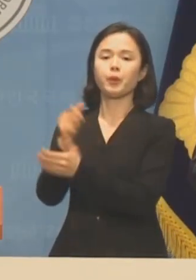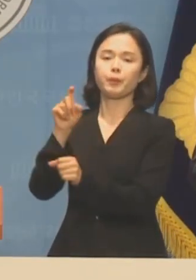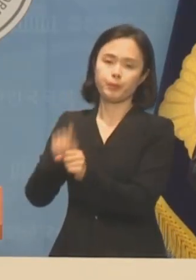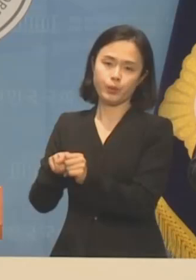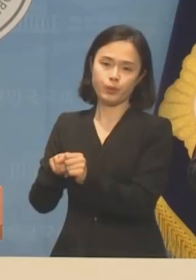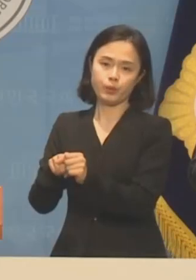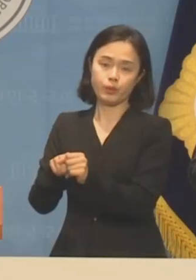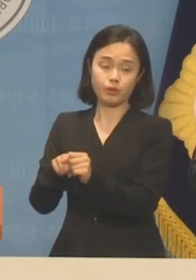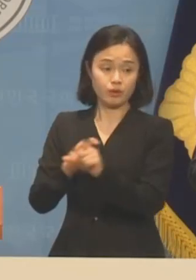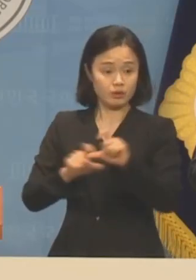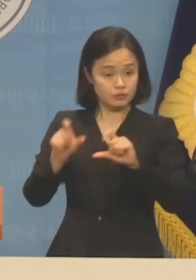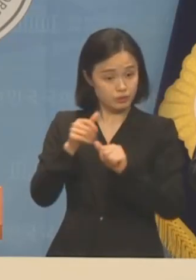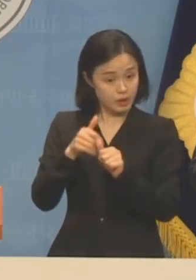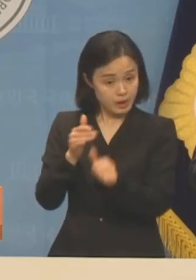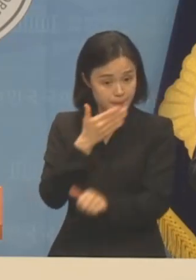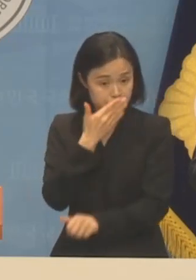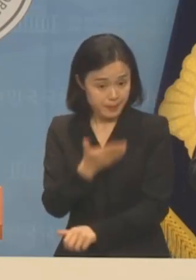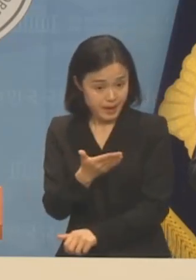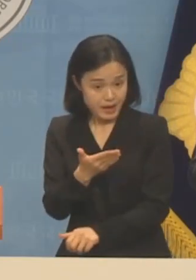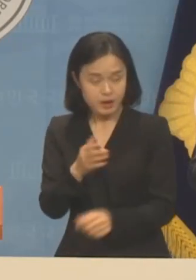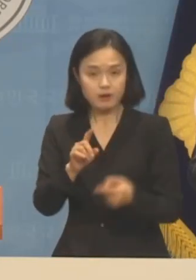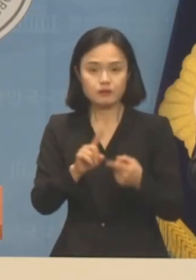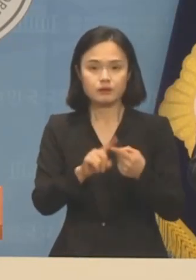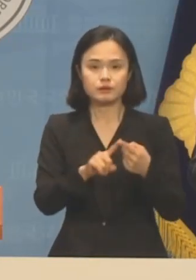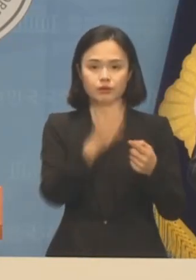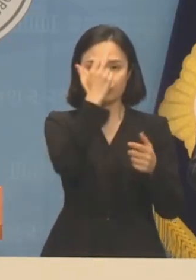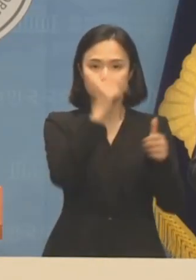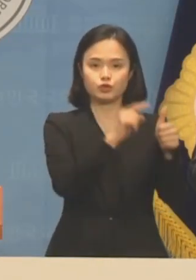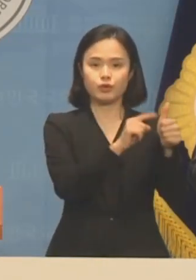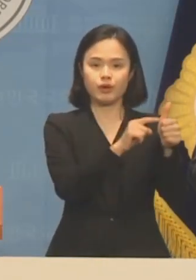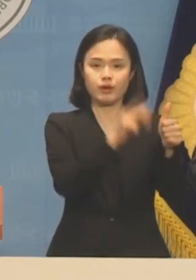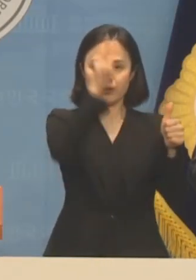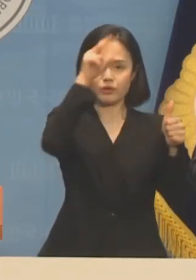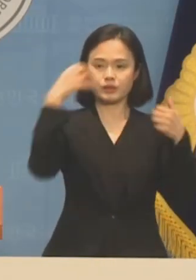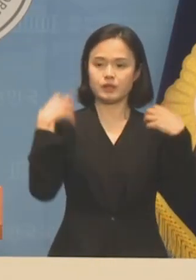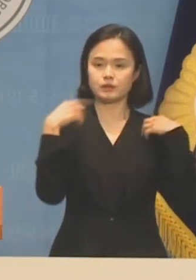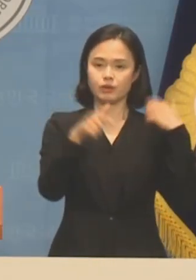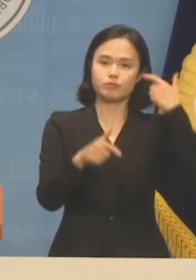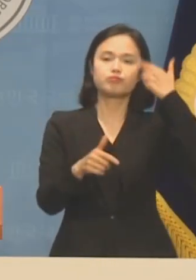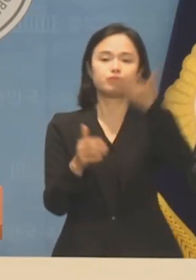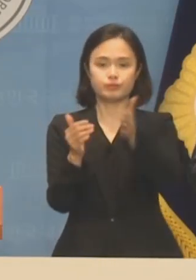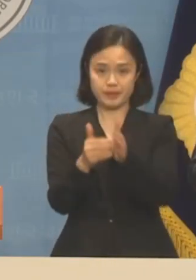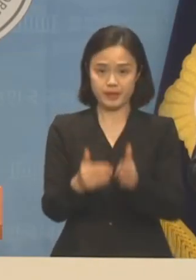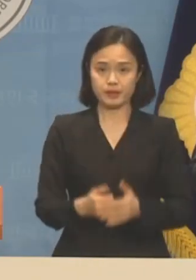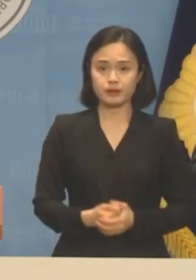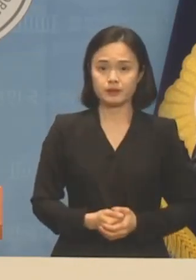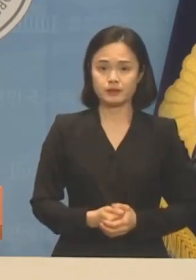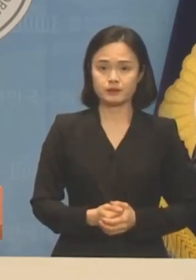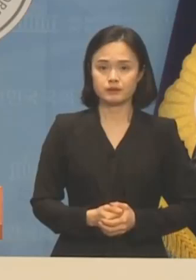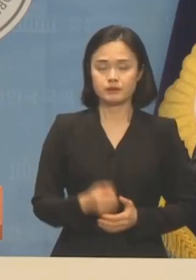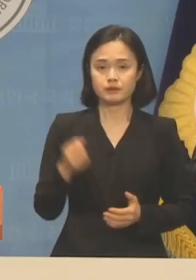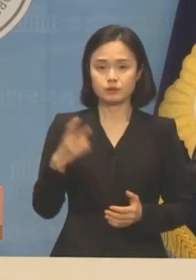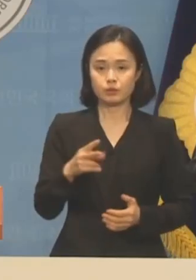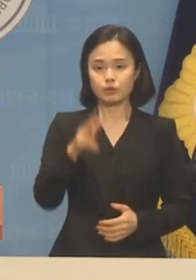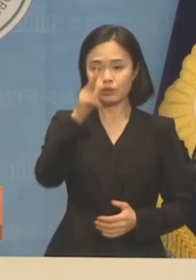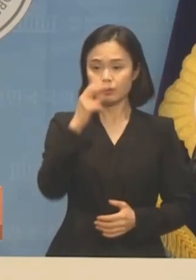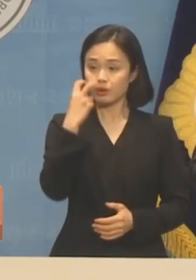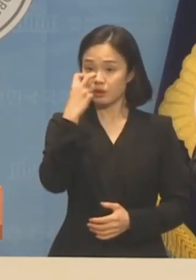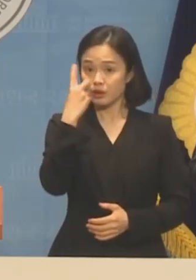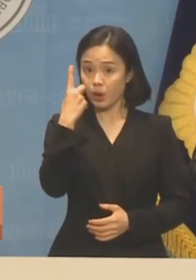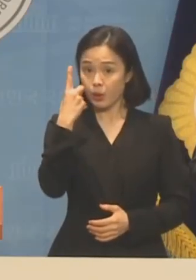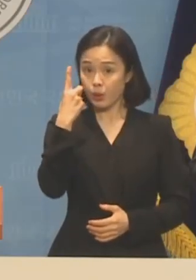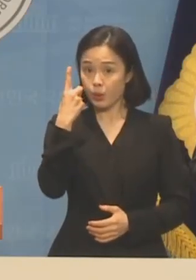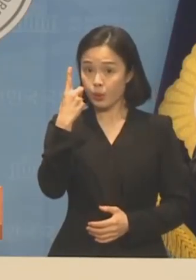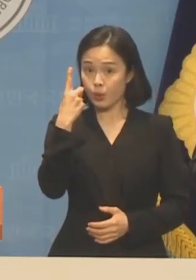절차를 따르지 않는 박종준 경호처장을 비롯한 경호처 고위 간부에 대한 인사조치